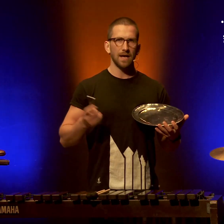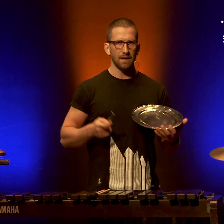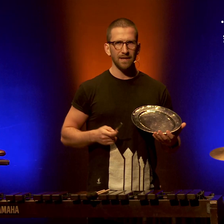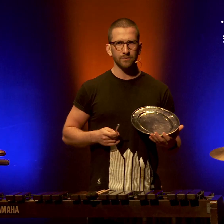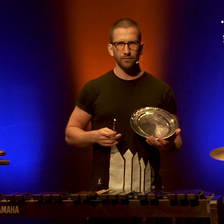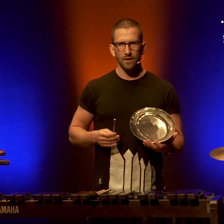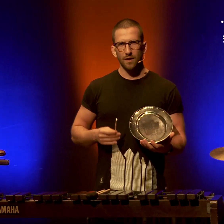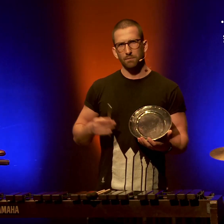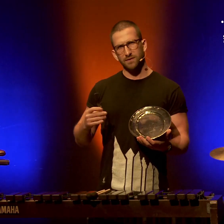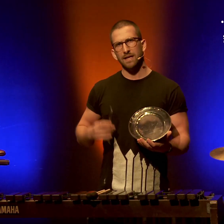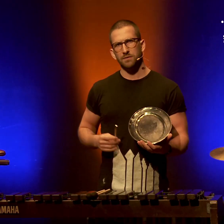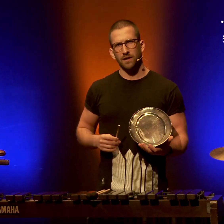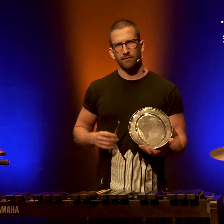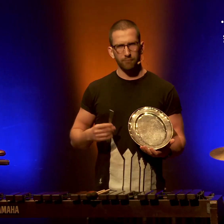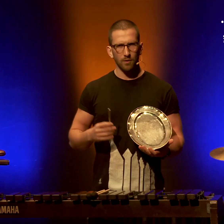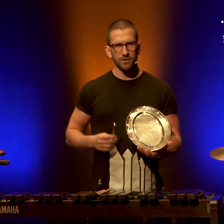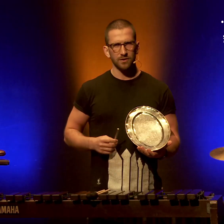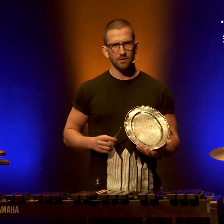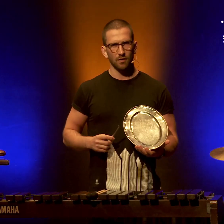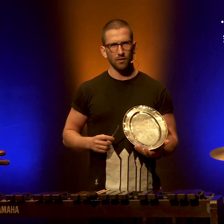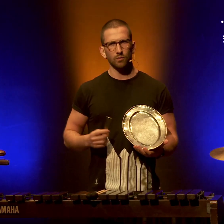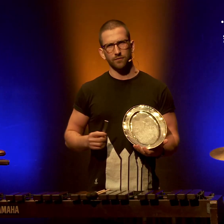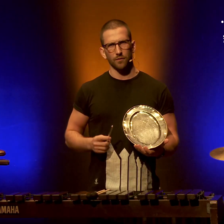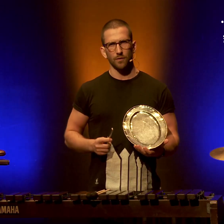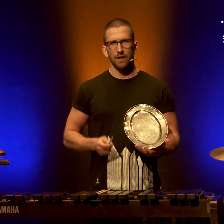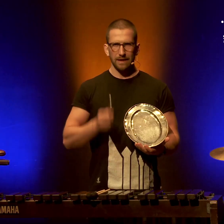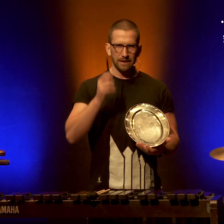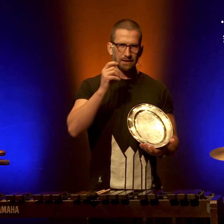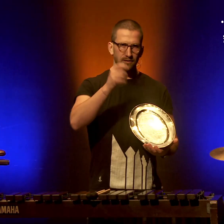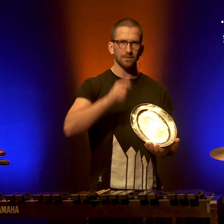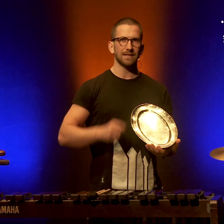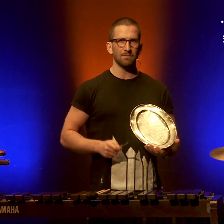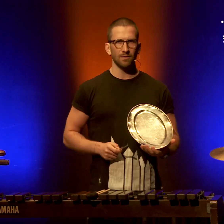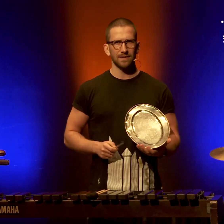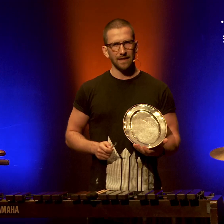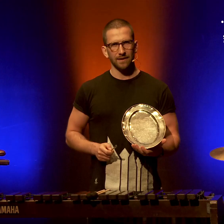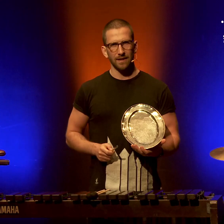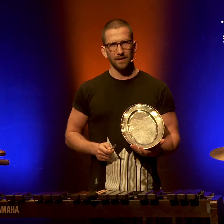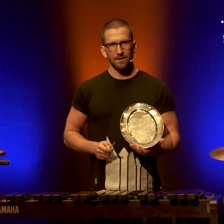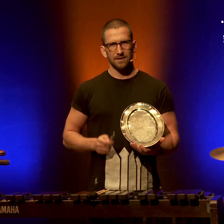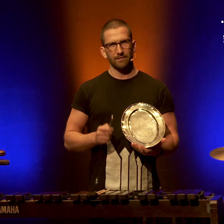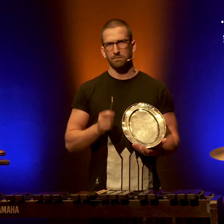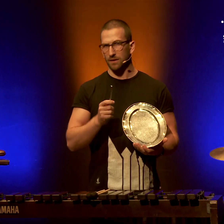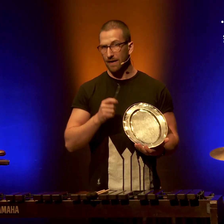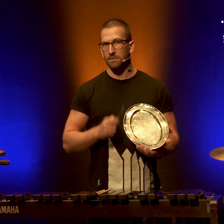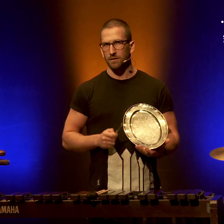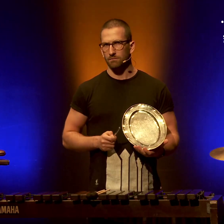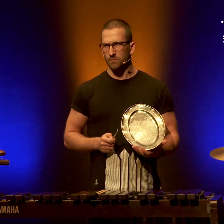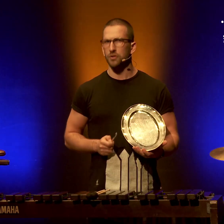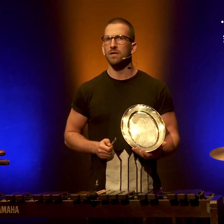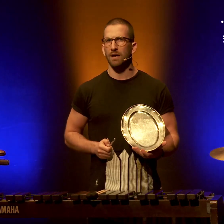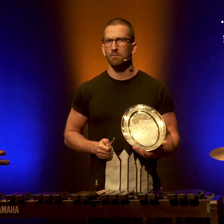dwóch elementów postaram się włączyć do utworu. I to samo zadanie stawiam przed